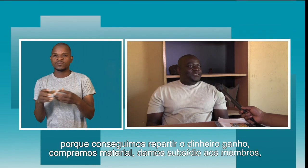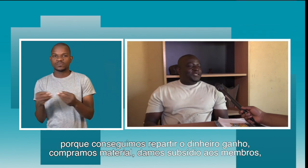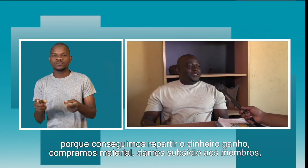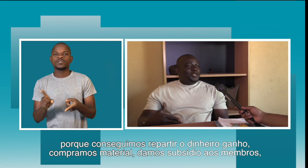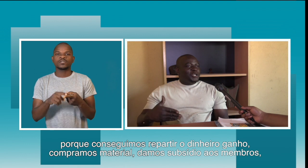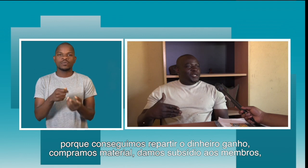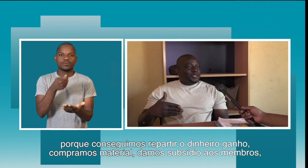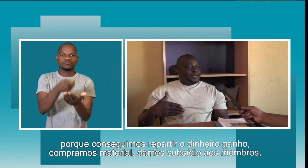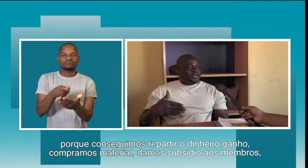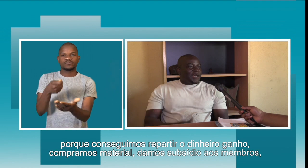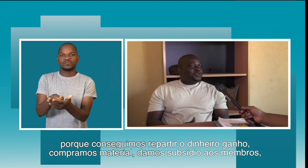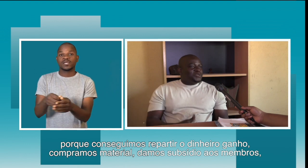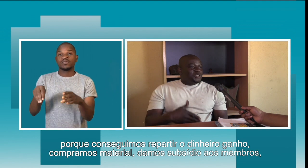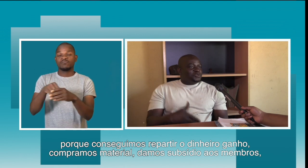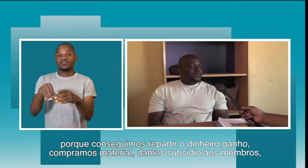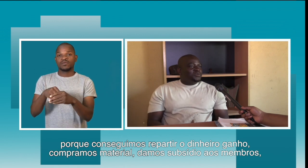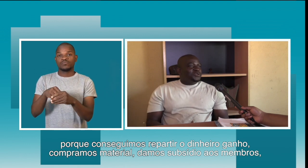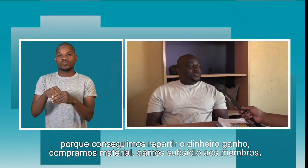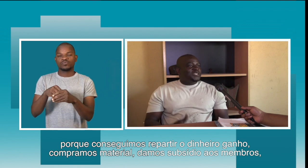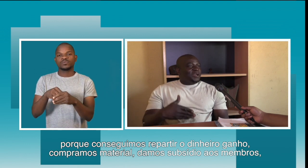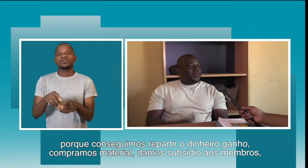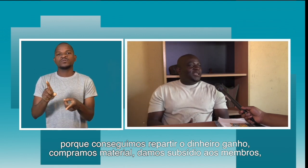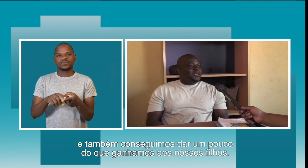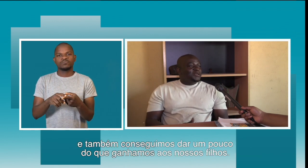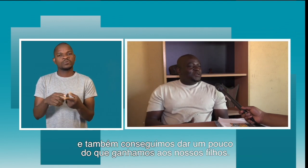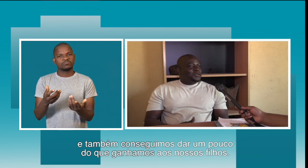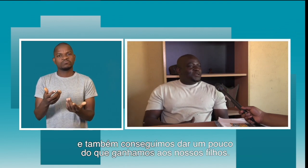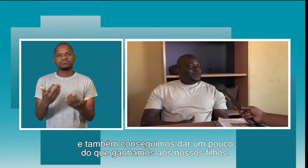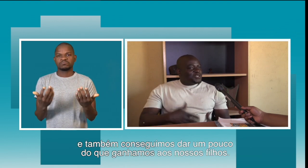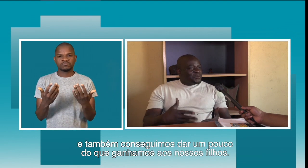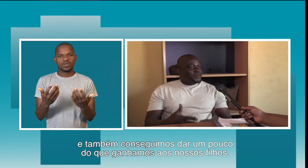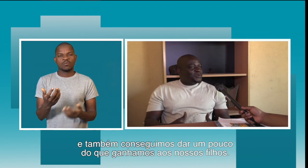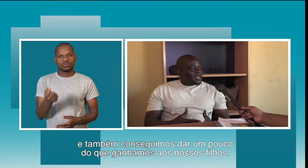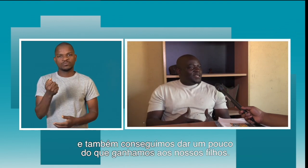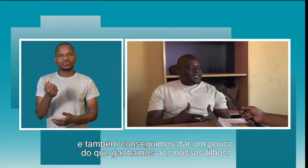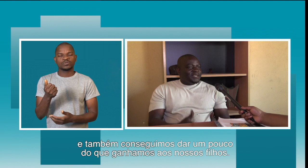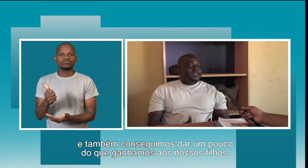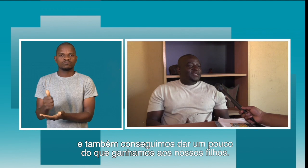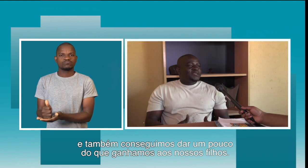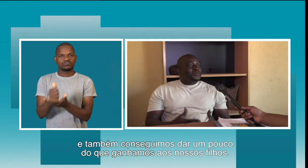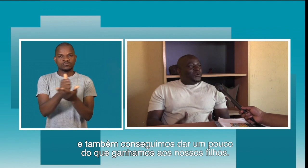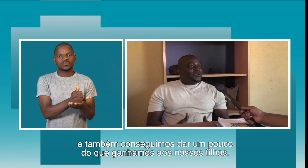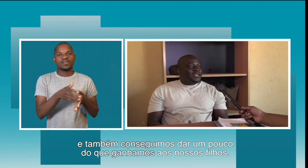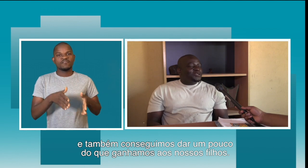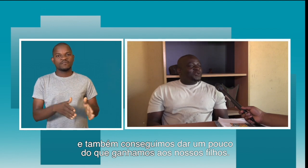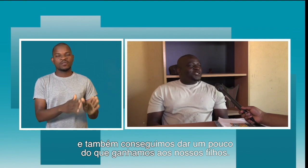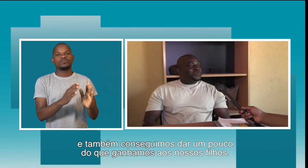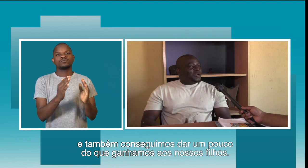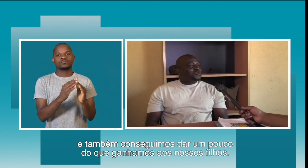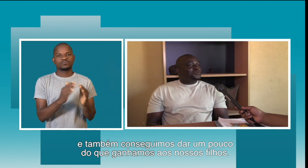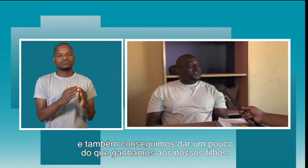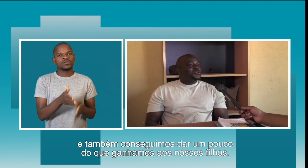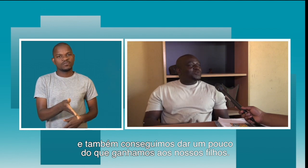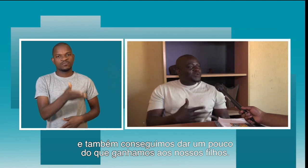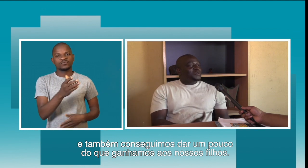e dar subsídios aos membros e também conseguimos dar um bocado daquilo que nós